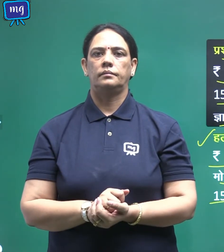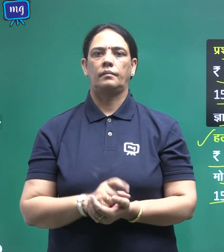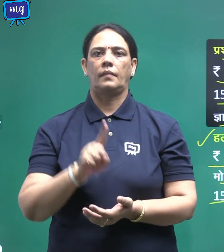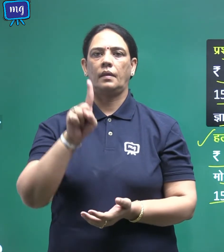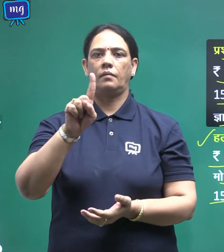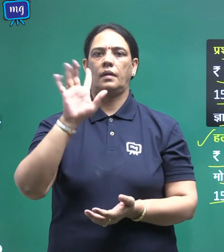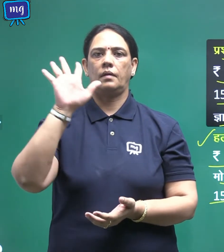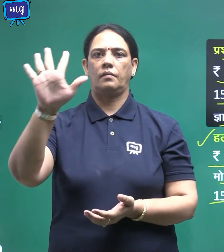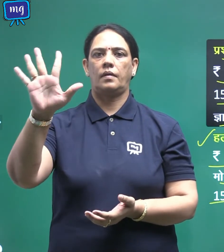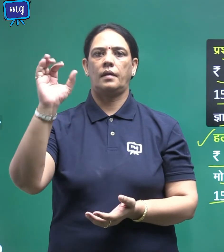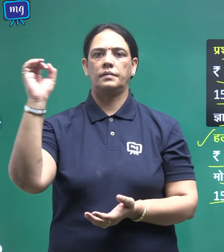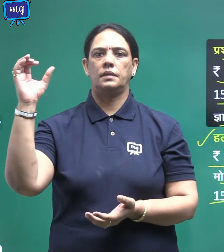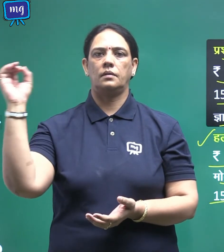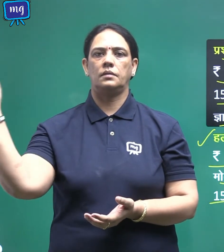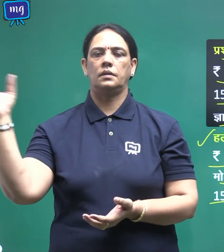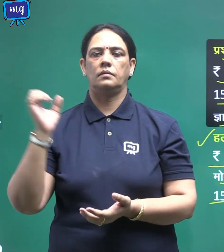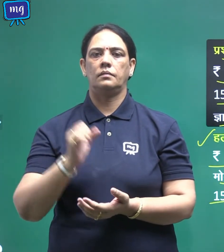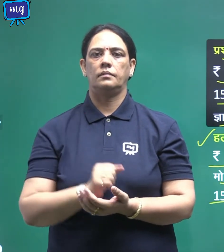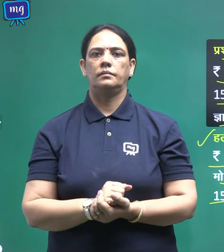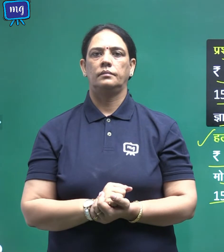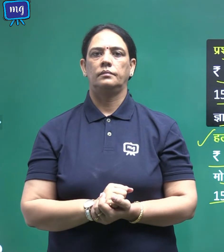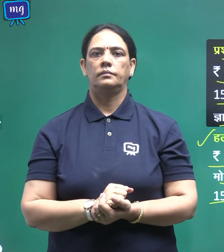1500 रुपये,